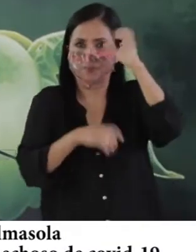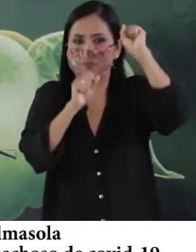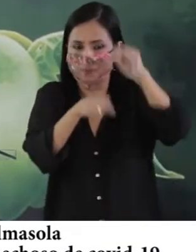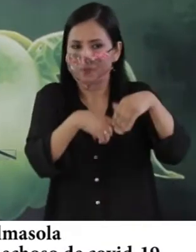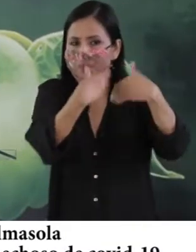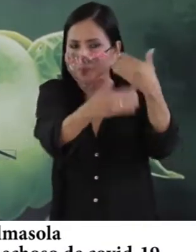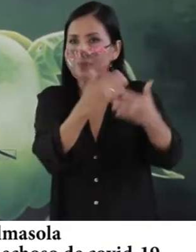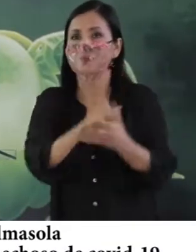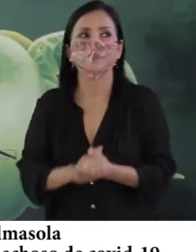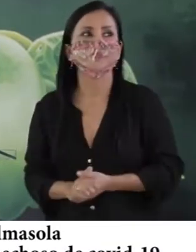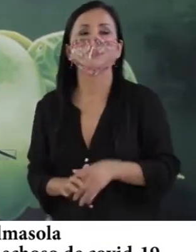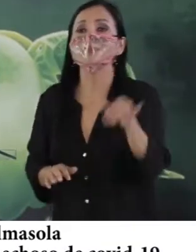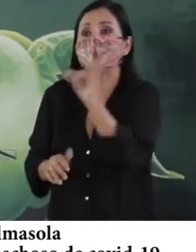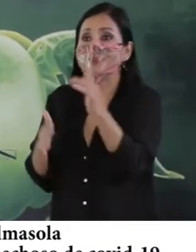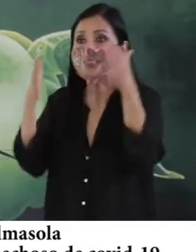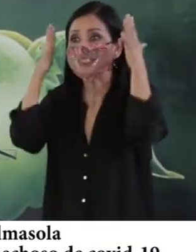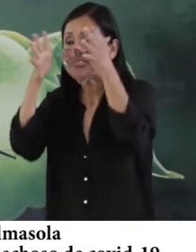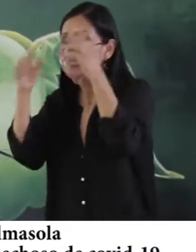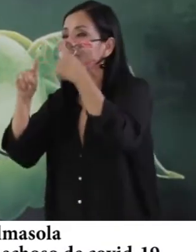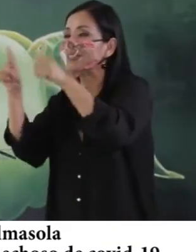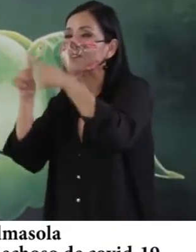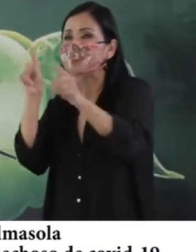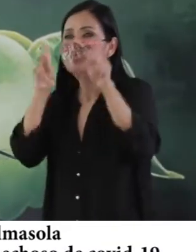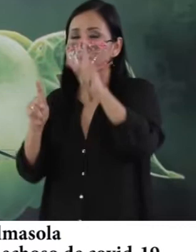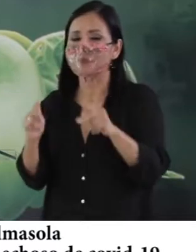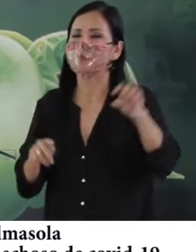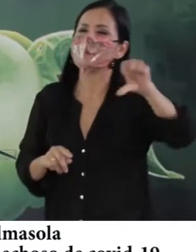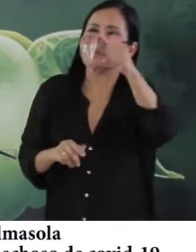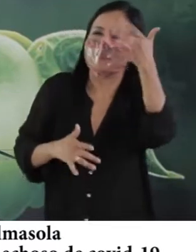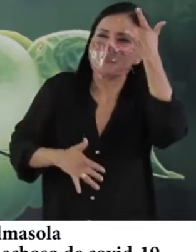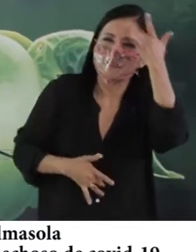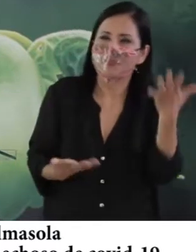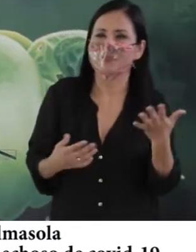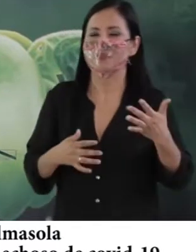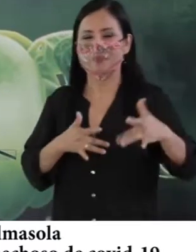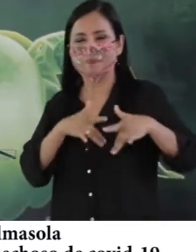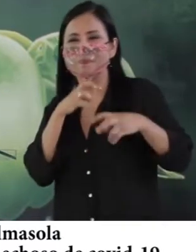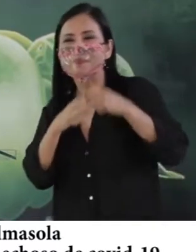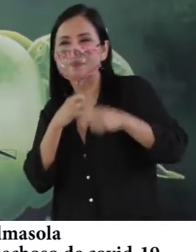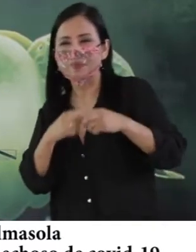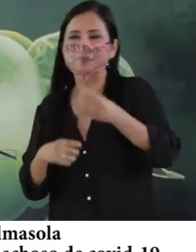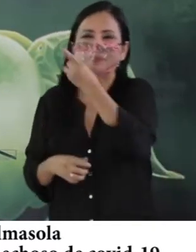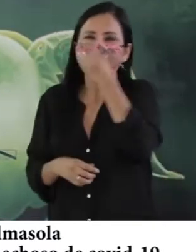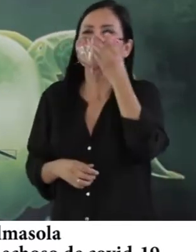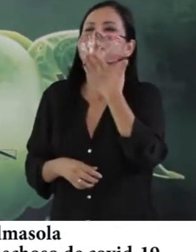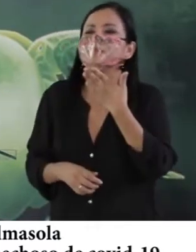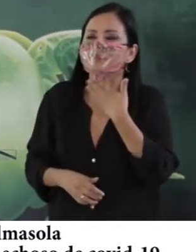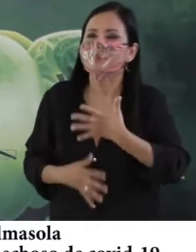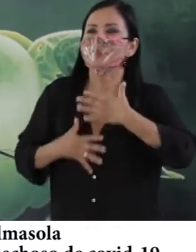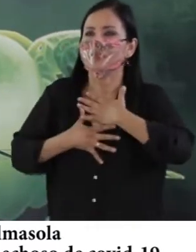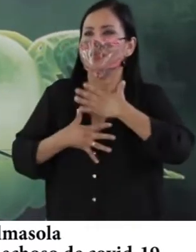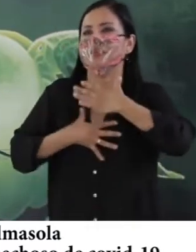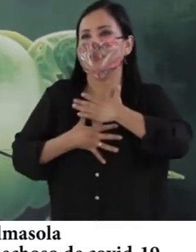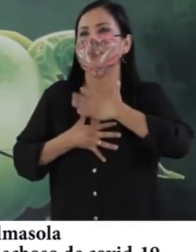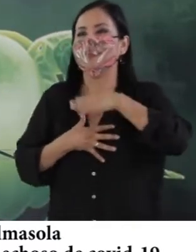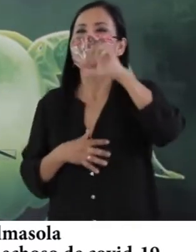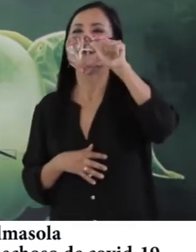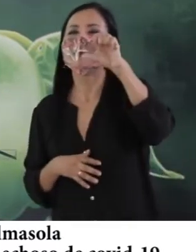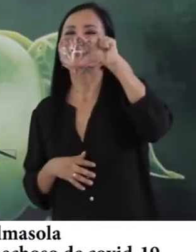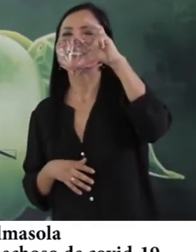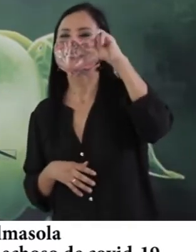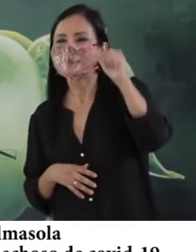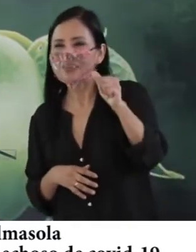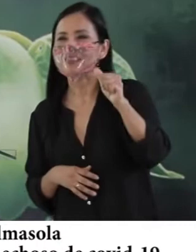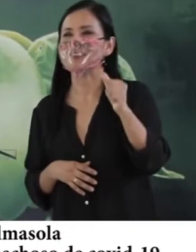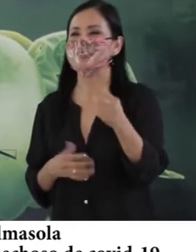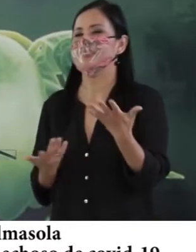vigente. Asimismo, se ha atendido a otras personas con patologías de base como hipertensión, diabetes, asma, personal